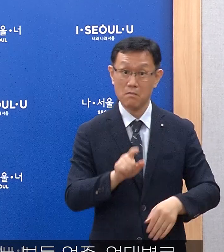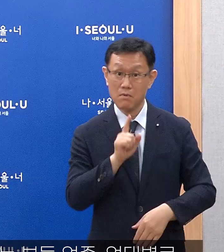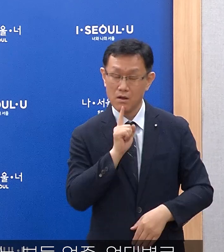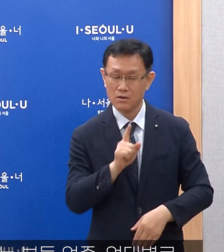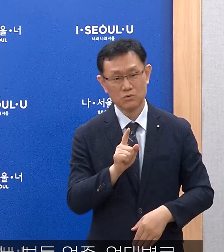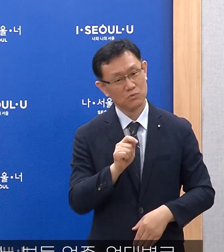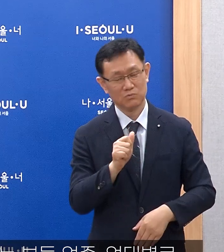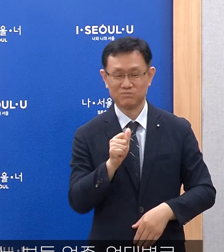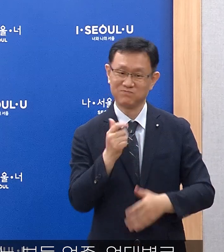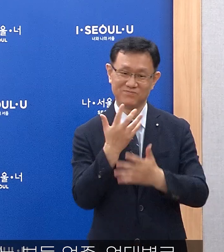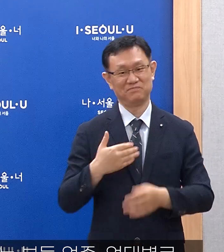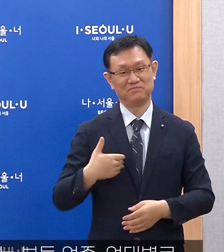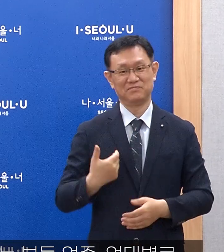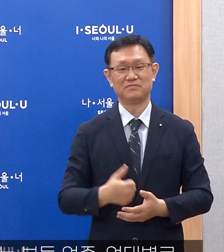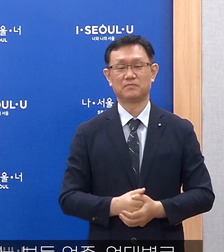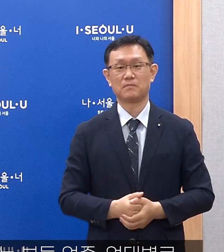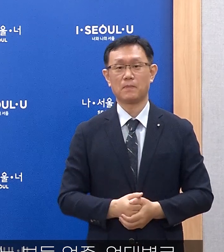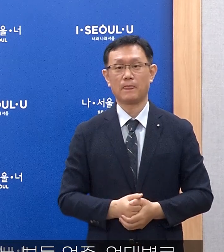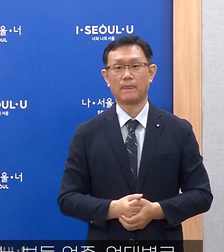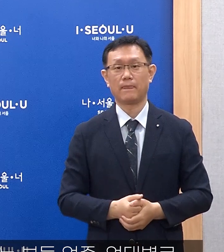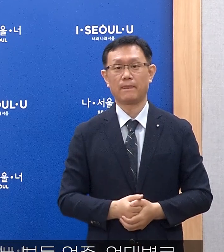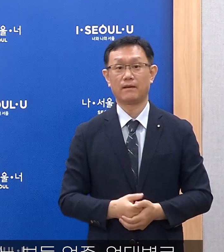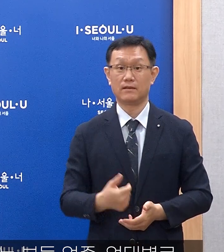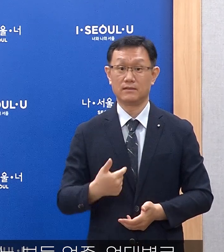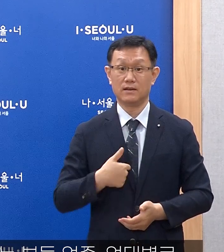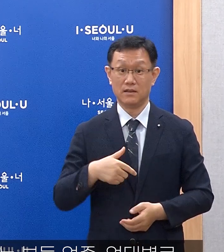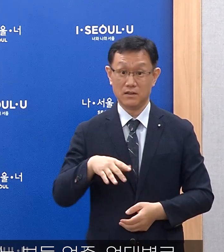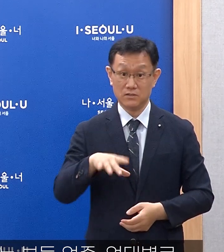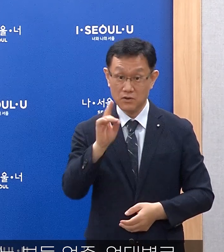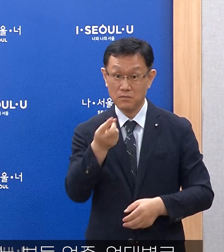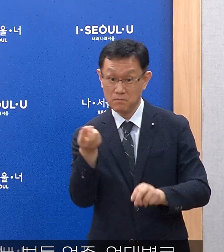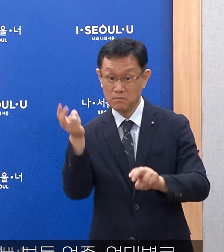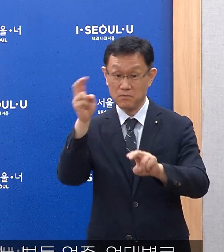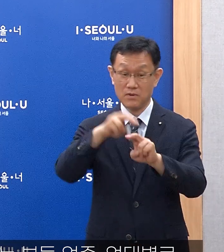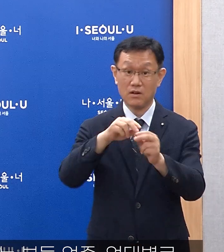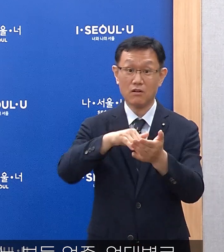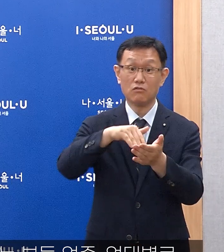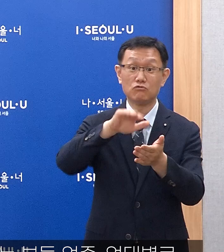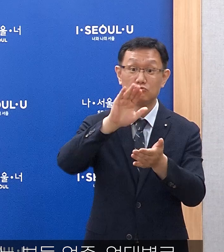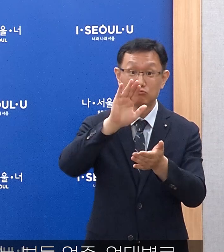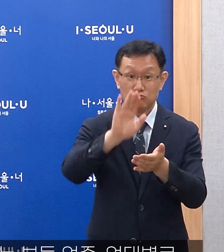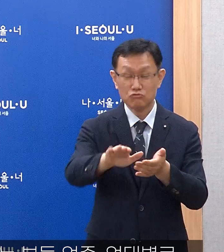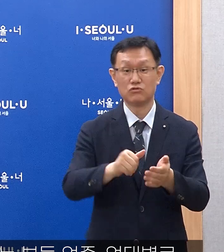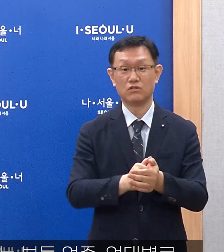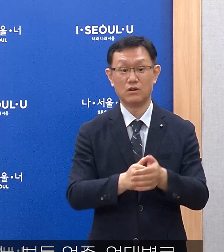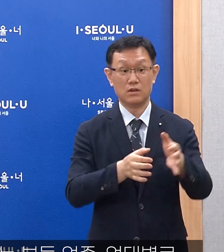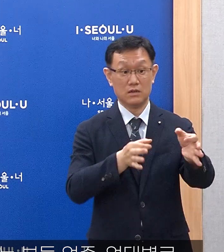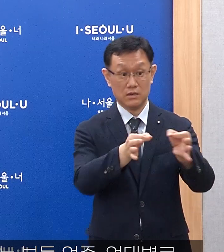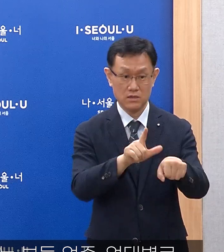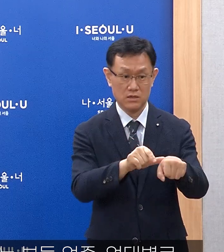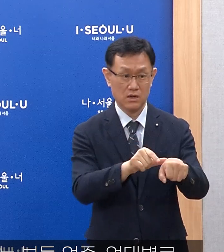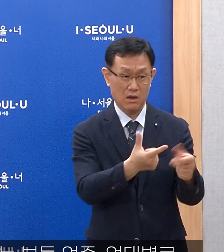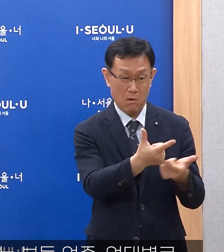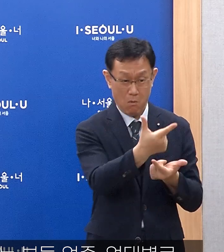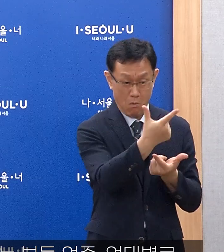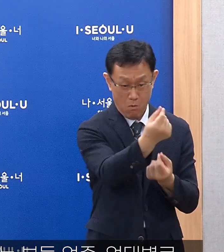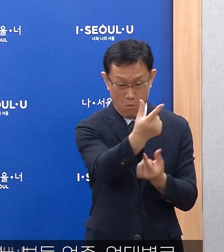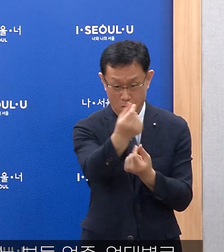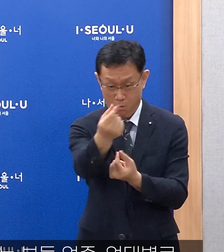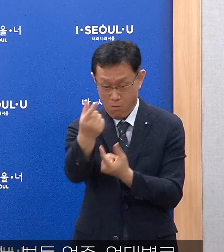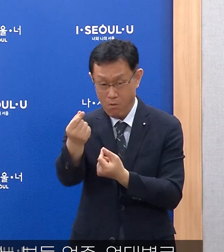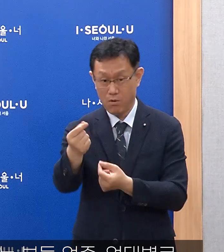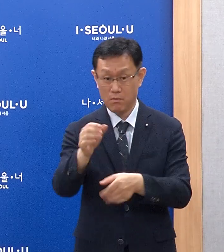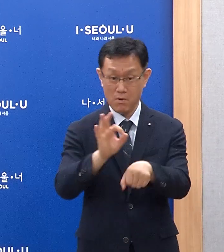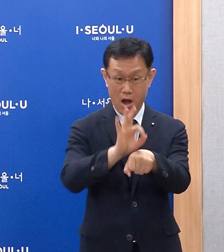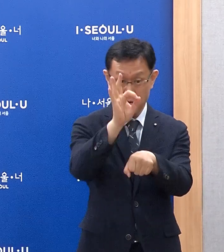다만 제가 취임 초기에 자영업을 하시는 분들 업종 업태별로 꼭 일률적으로 시간 규제를 9시다 10시다 할